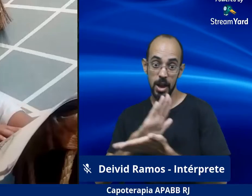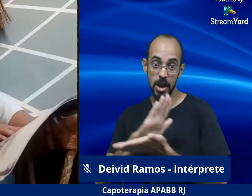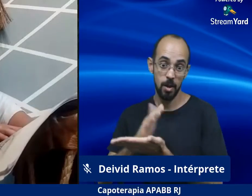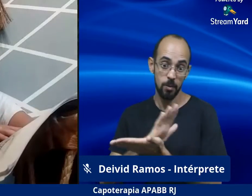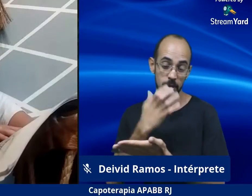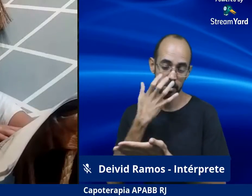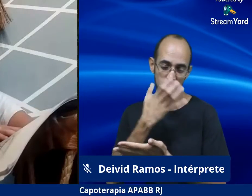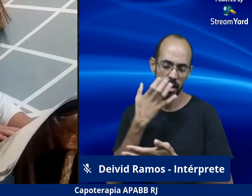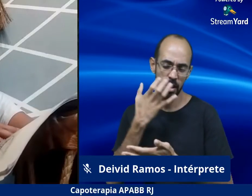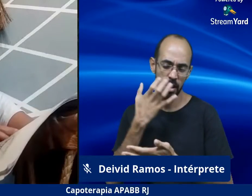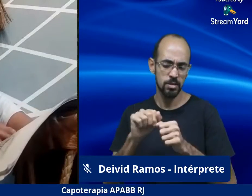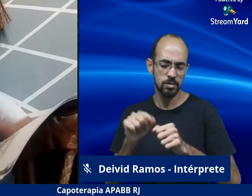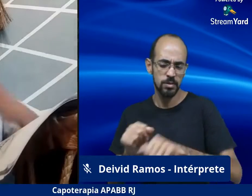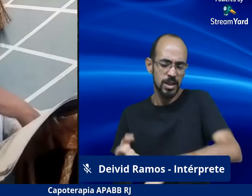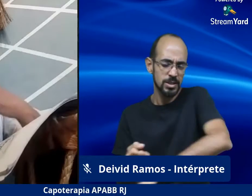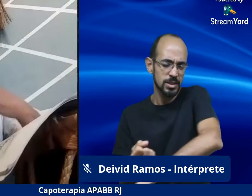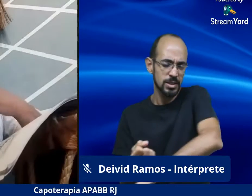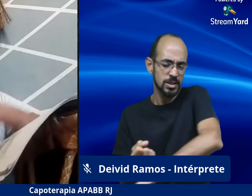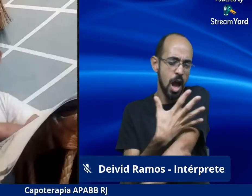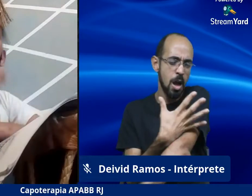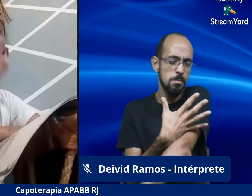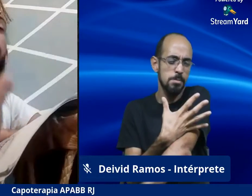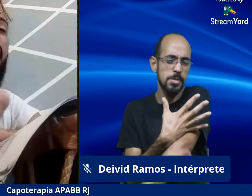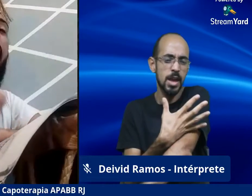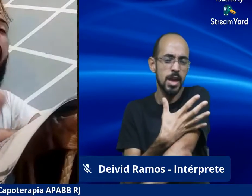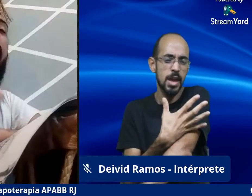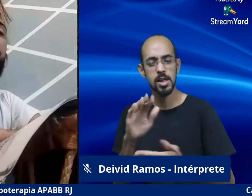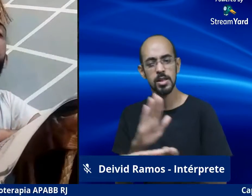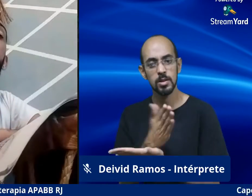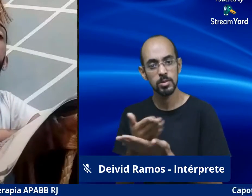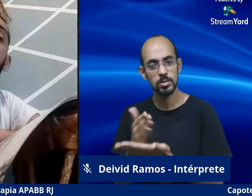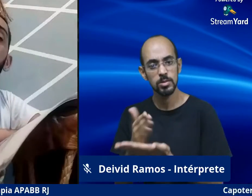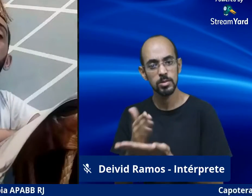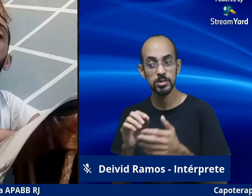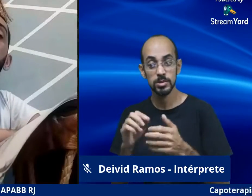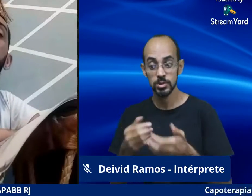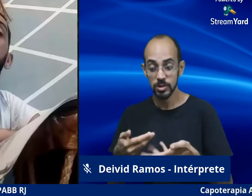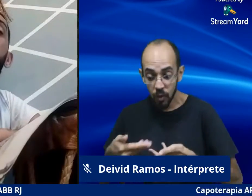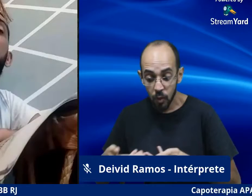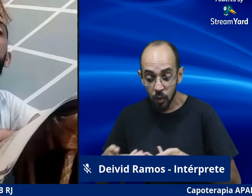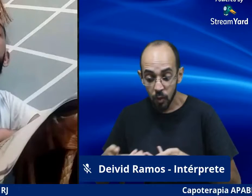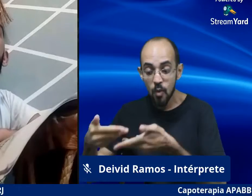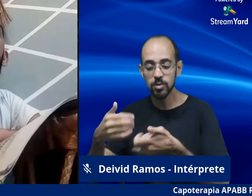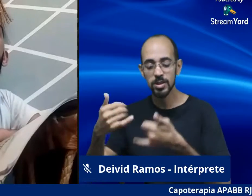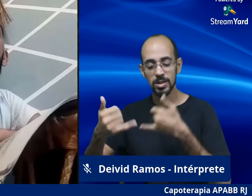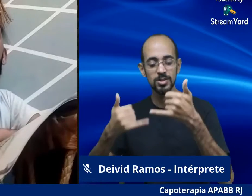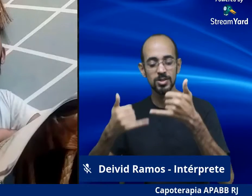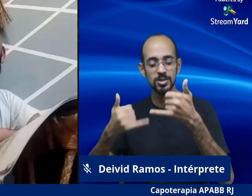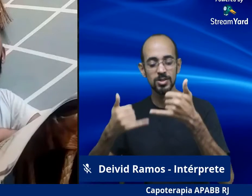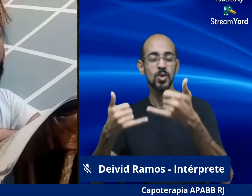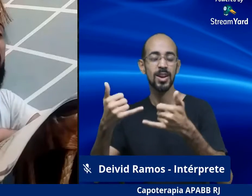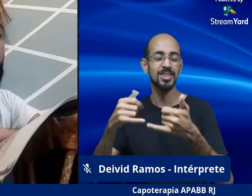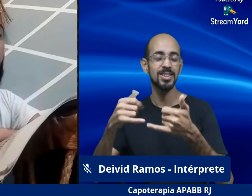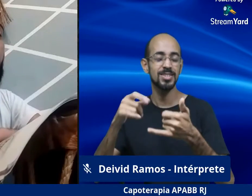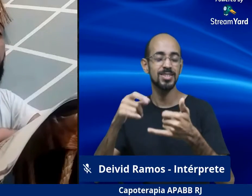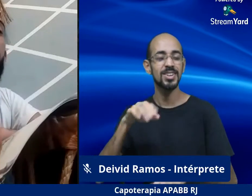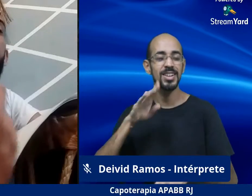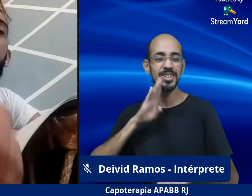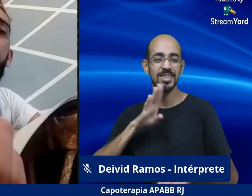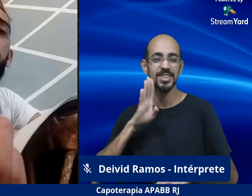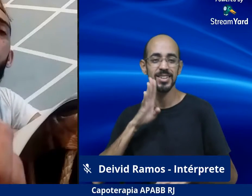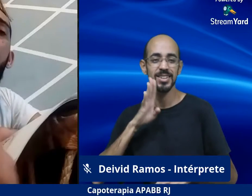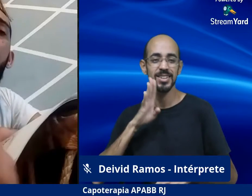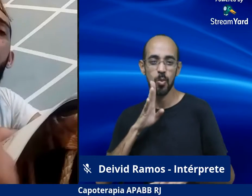arrepiar, tem cantigas que convidam a gente a jogar, né? E tudo isso é muito bacana. Então, quem emite